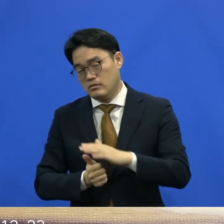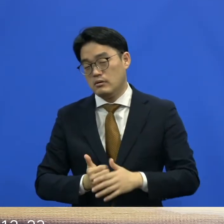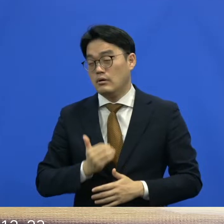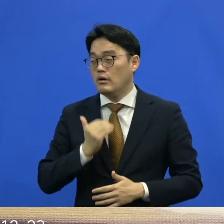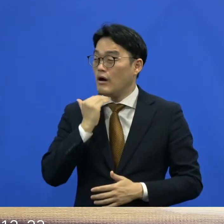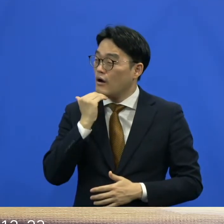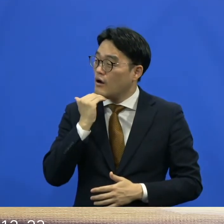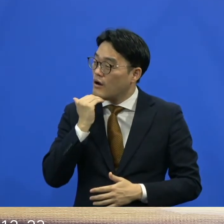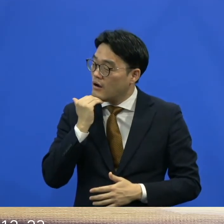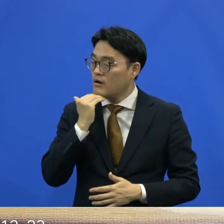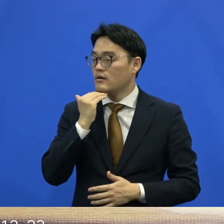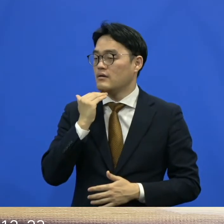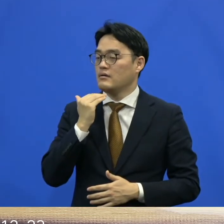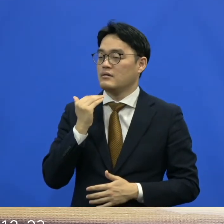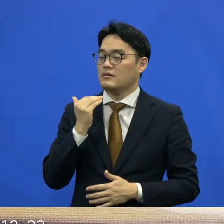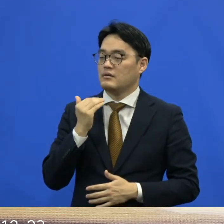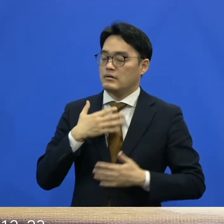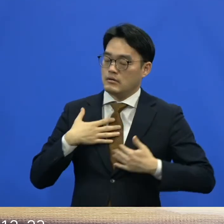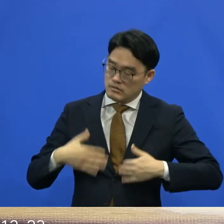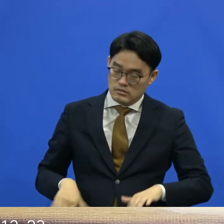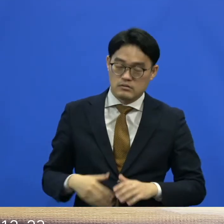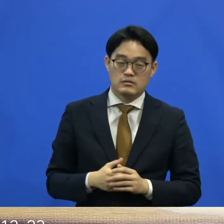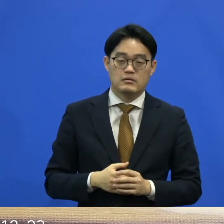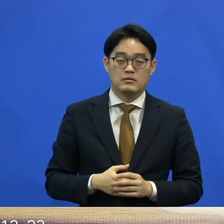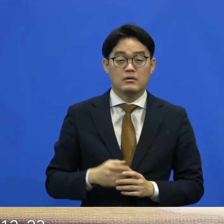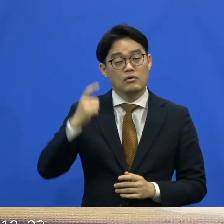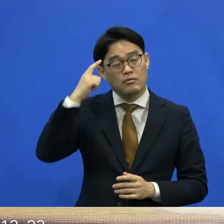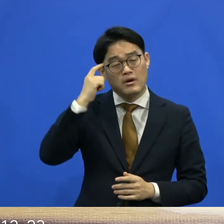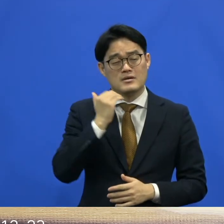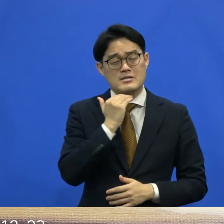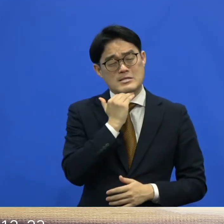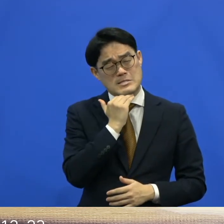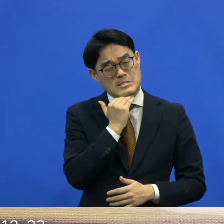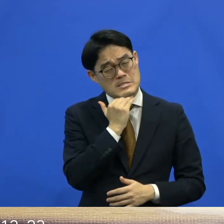왜? 그 기다림의 순간은 너무 고통스럽기 때문에.